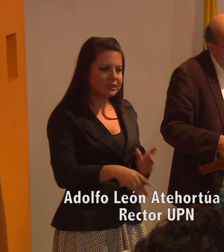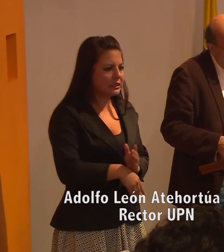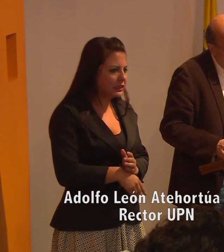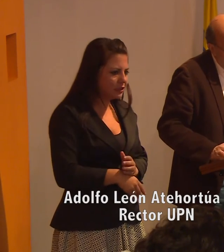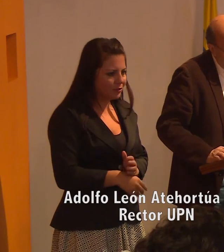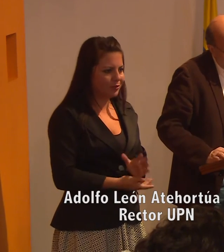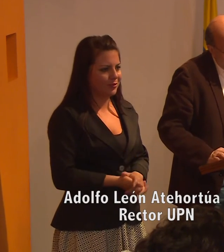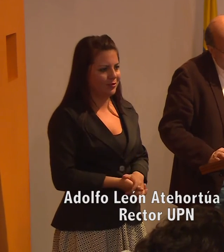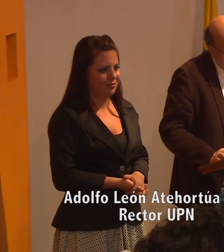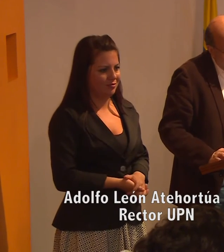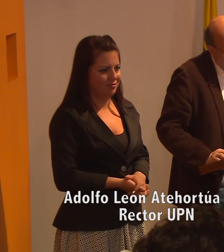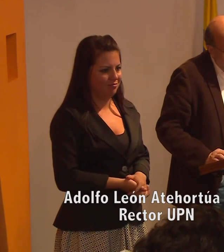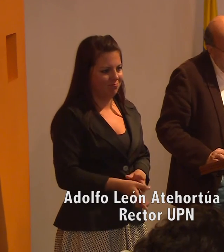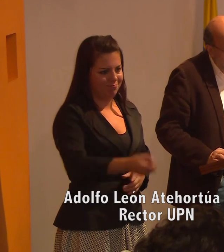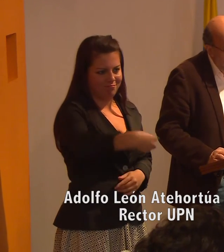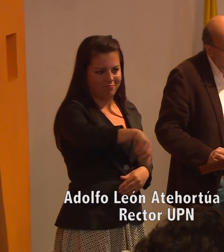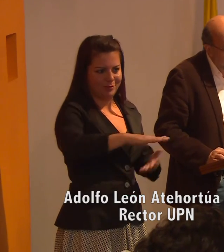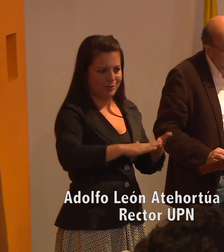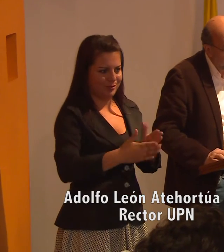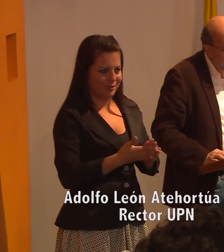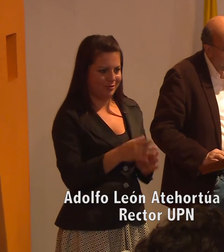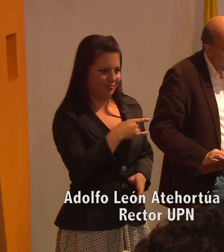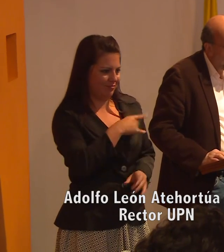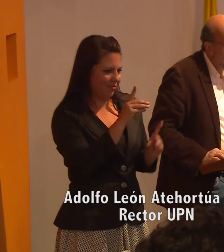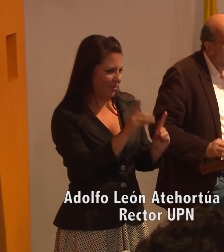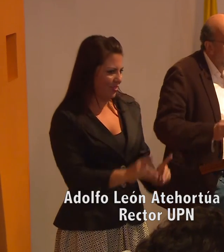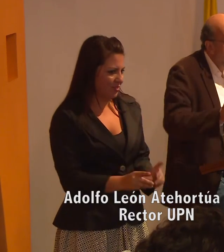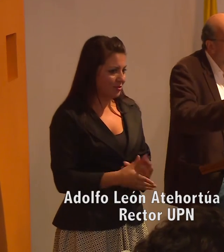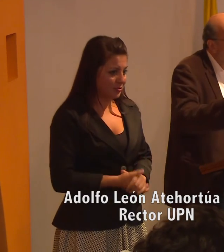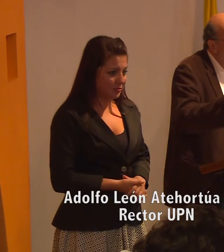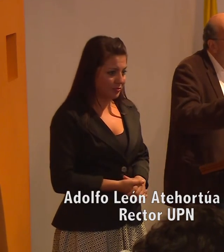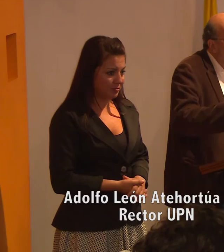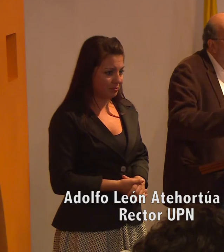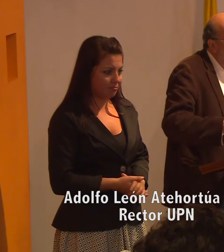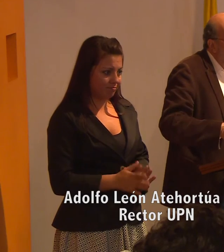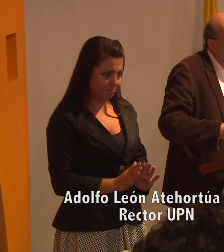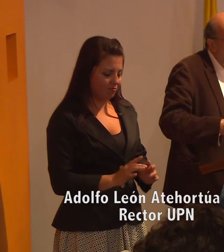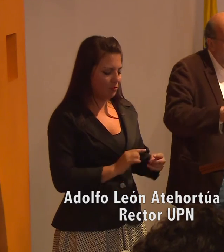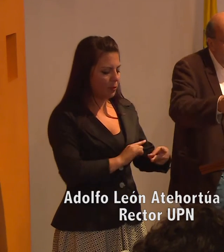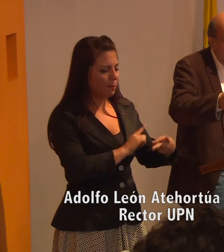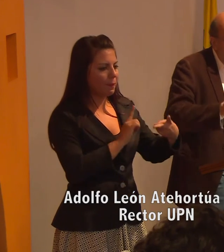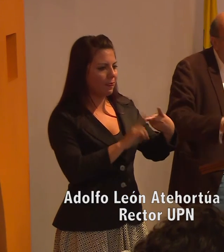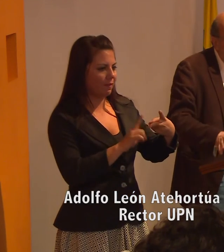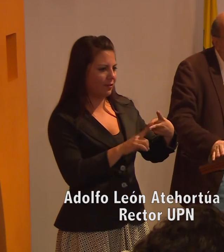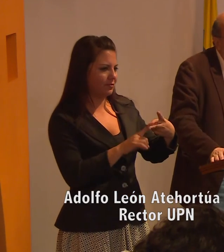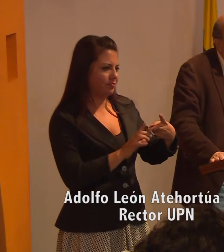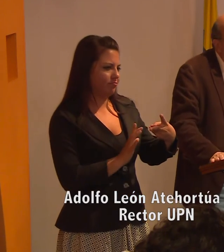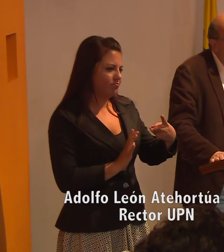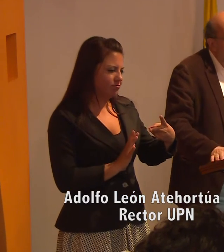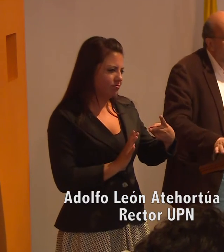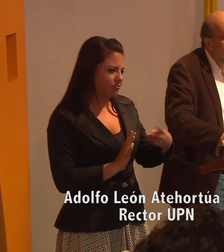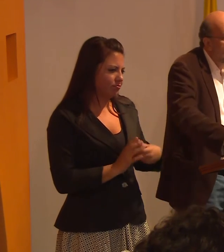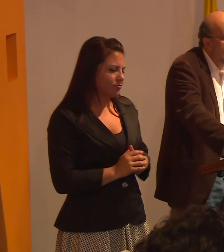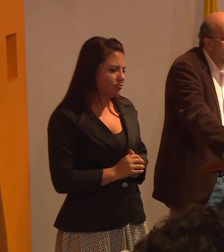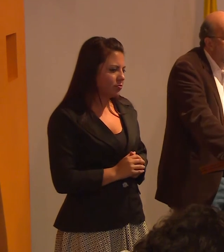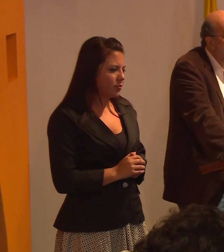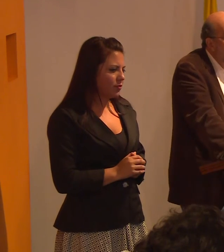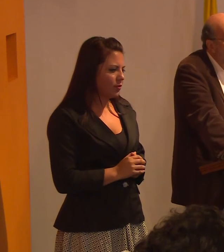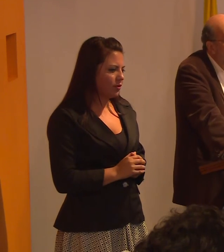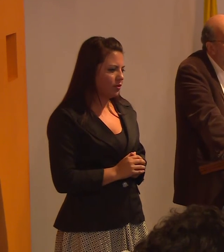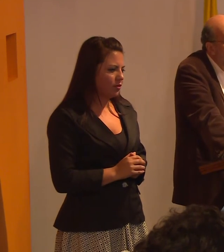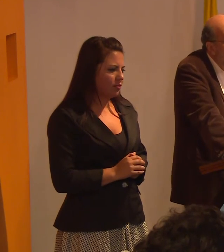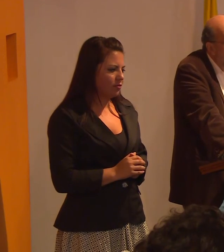a hacer ese trabajo. Y en segundo lugar, una anotación que